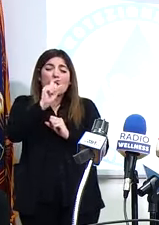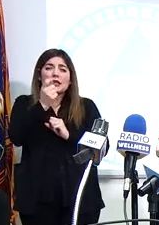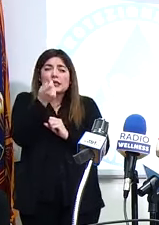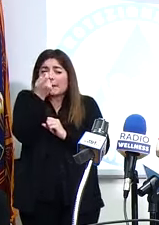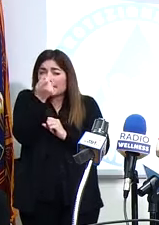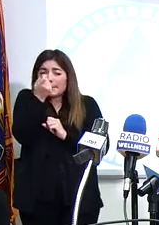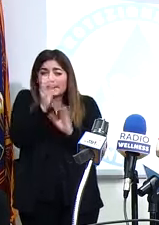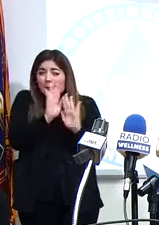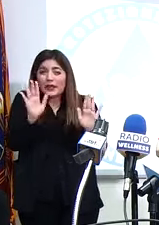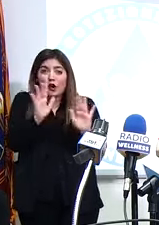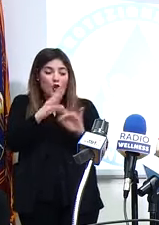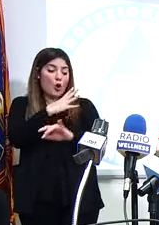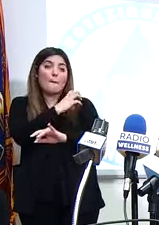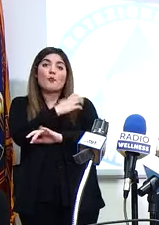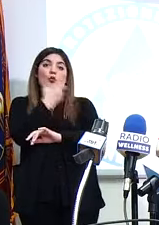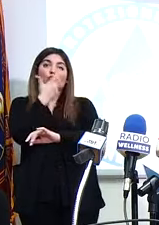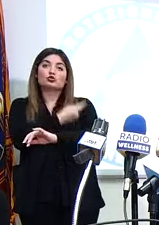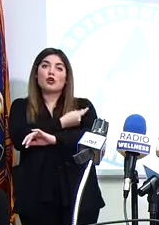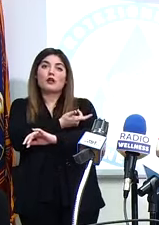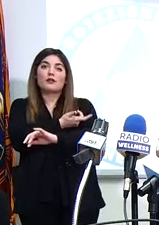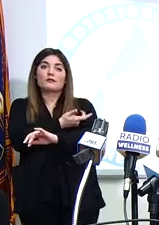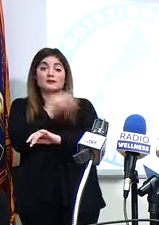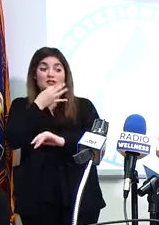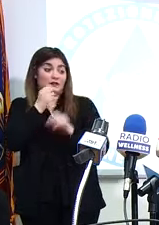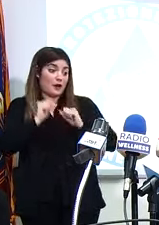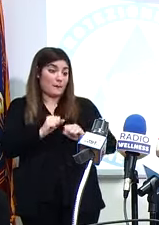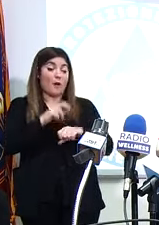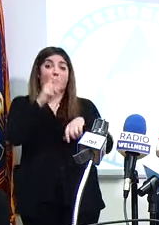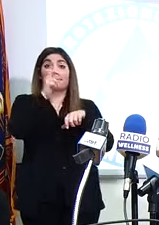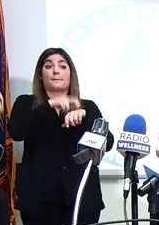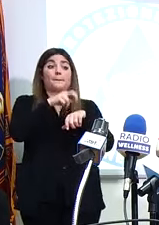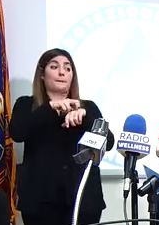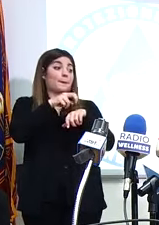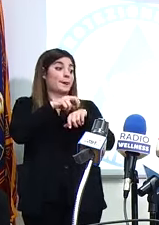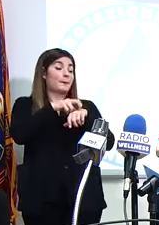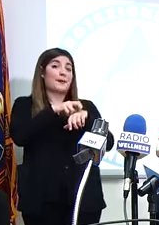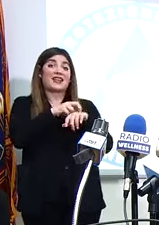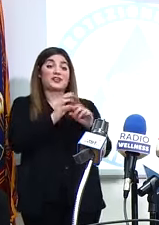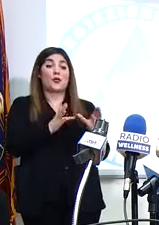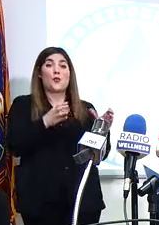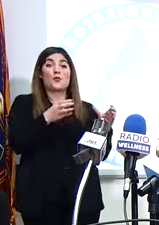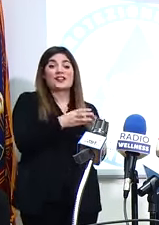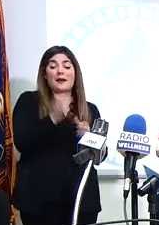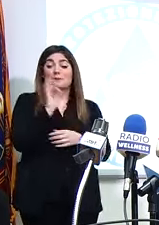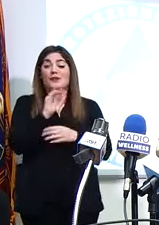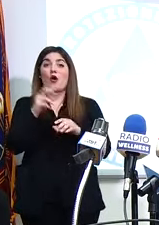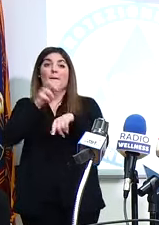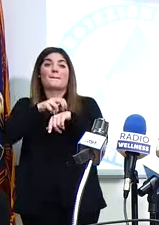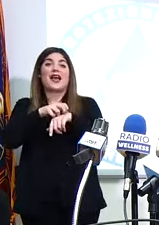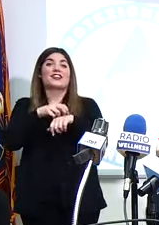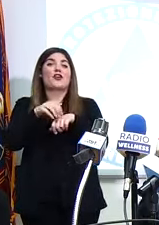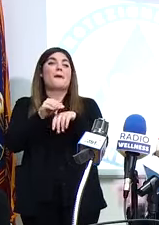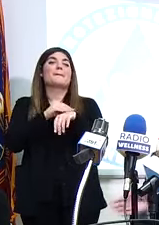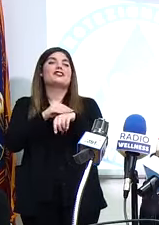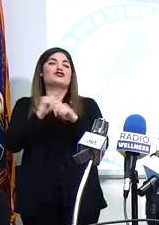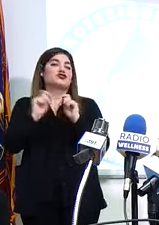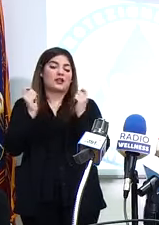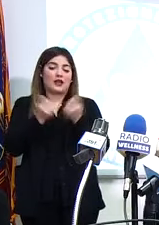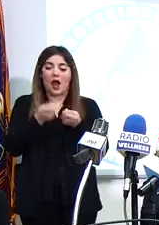intramuscolo. Vuol dire che può venire il medico della comunità, il medico di medicina generale, della